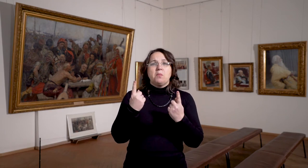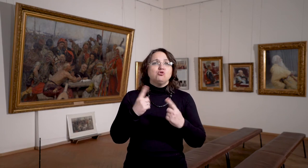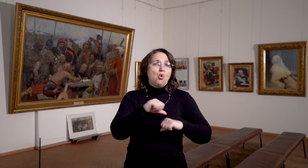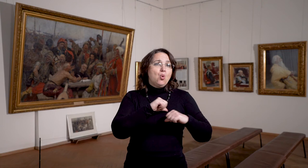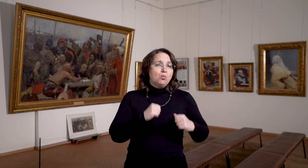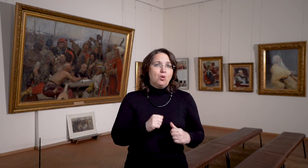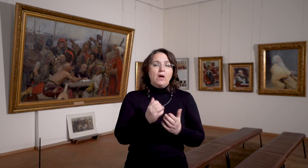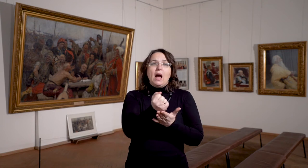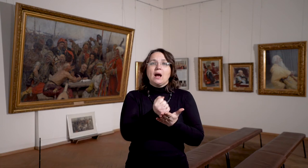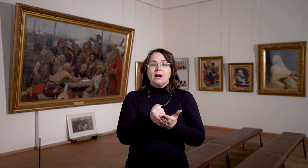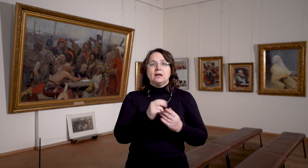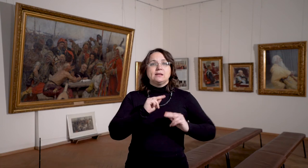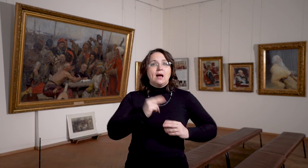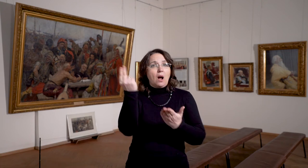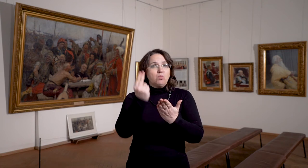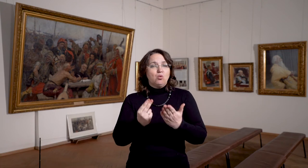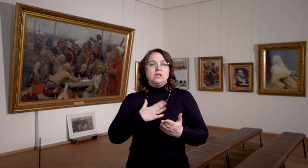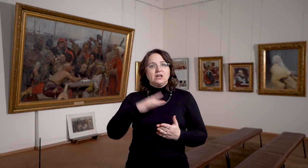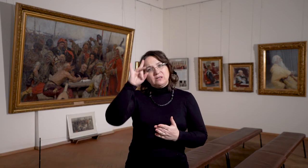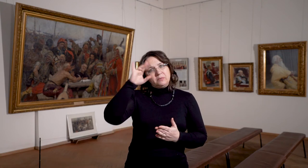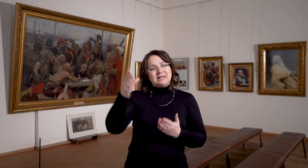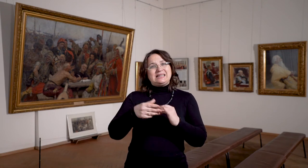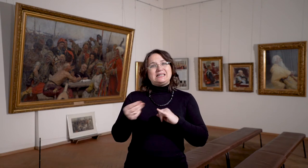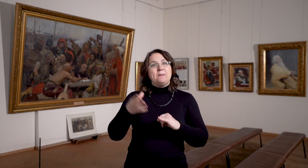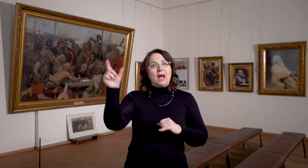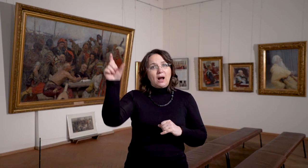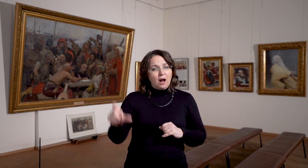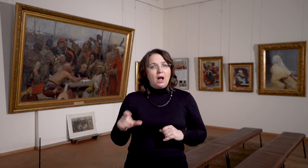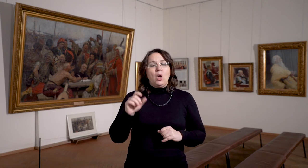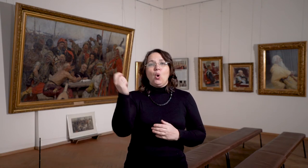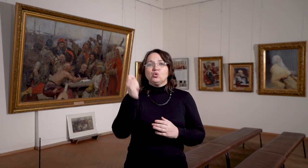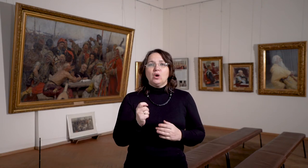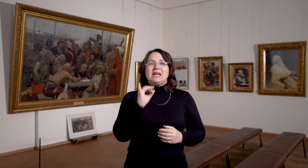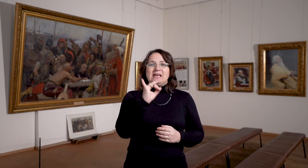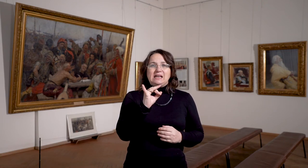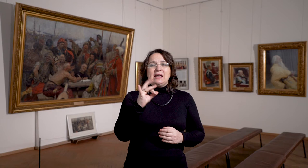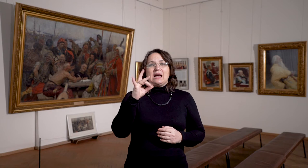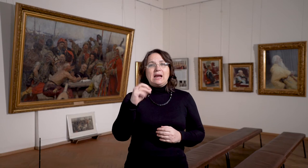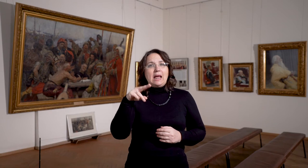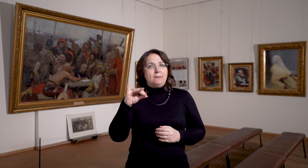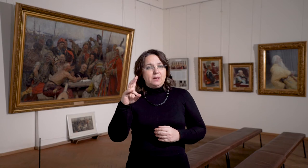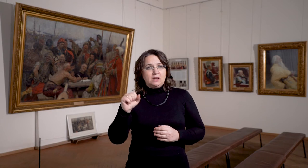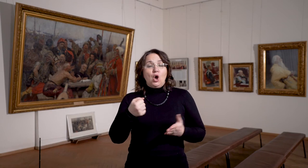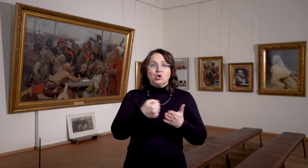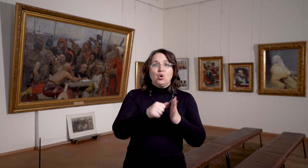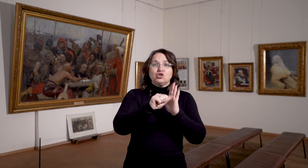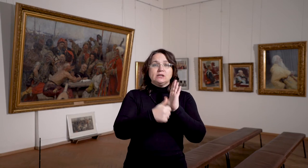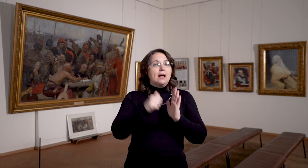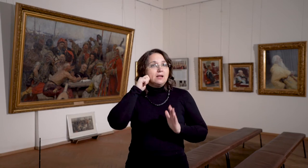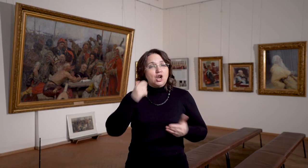любовью хранятся работы нашего знаменитого земляка, художника Ильи Ефимовича Репина. Ведь до 16 лет жизни художник